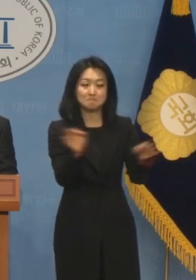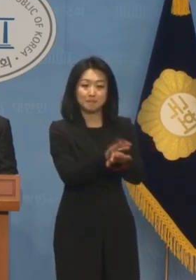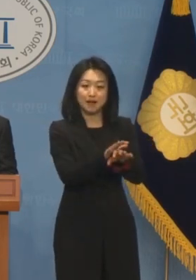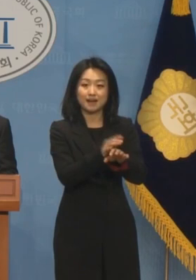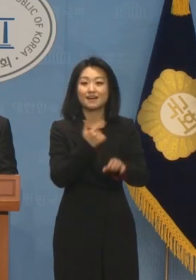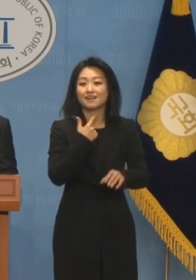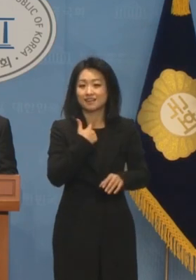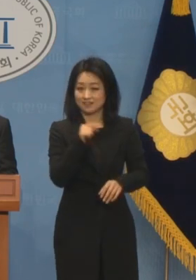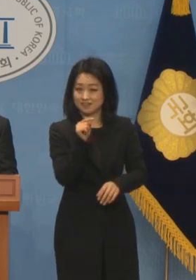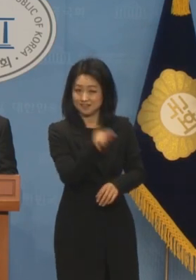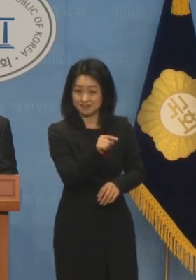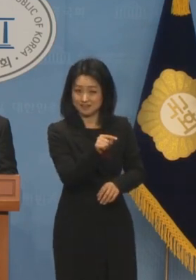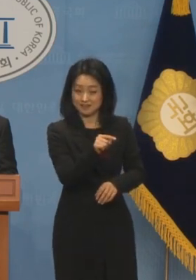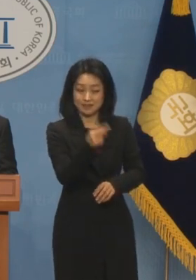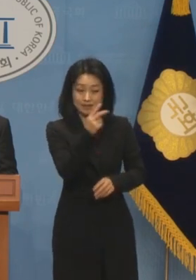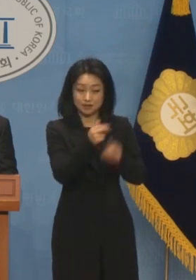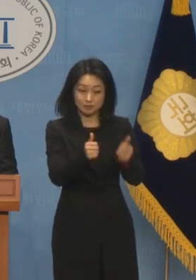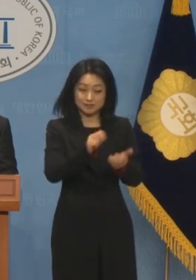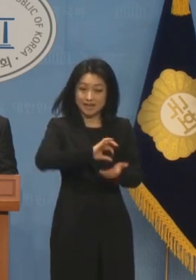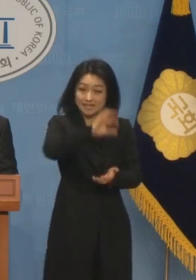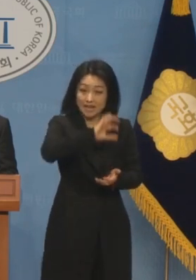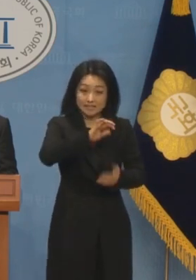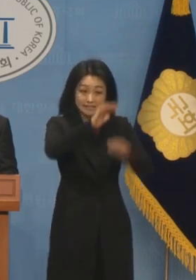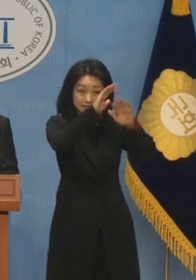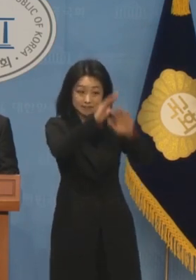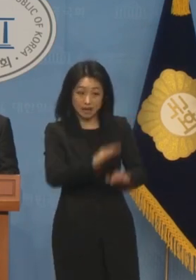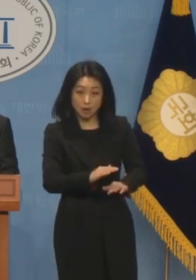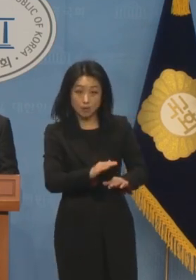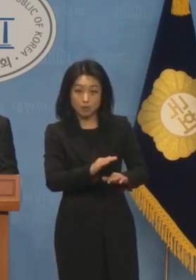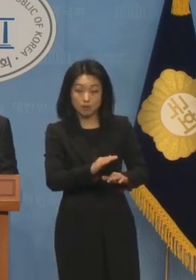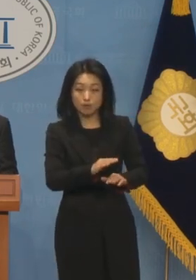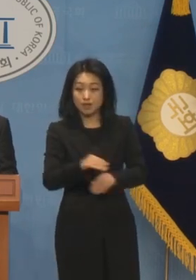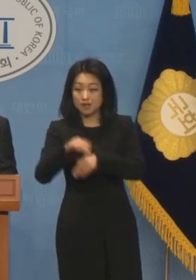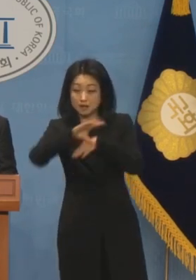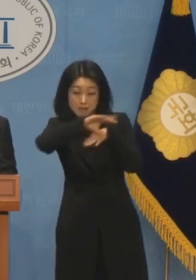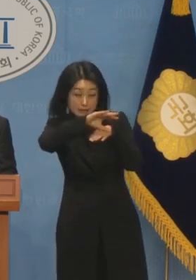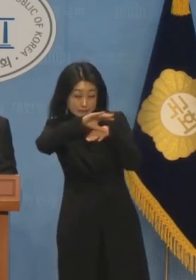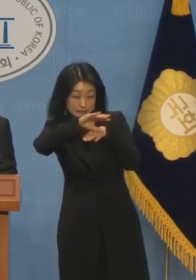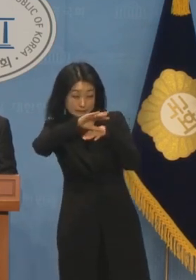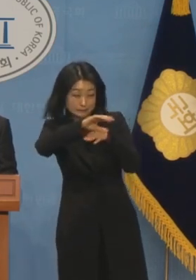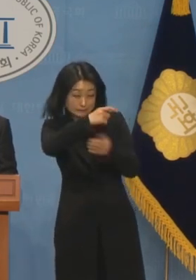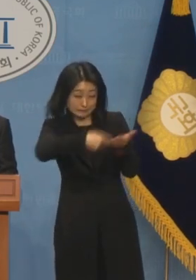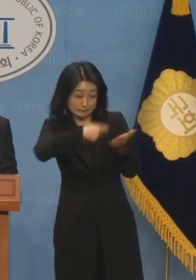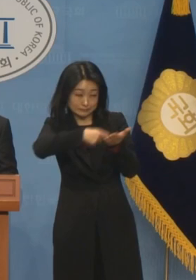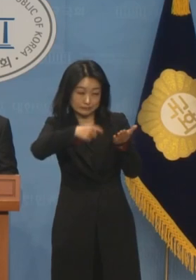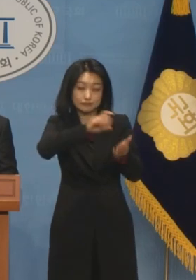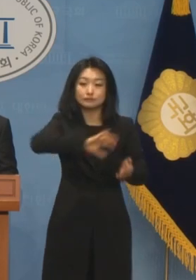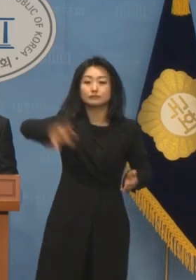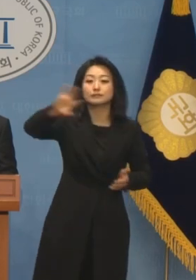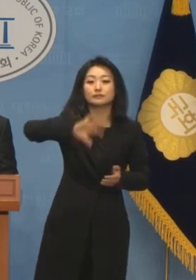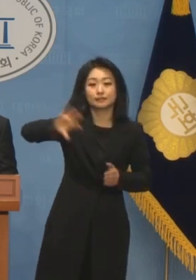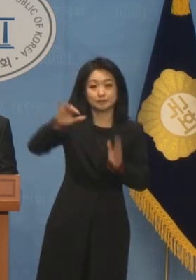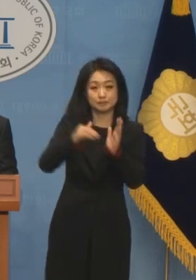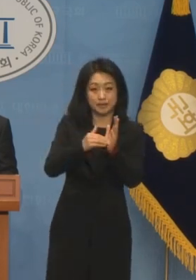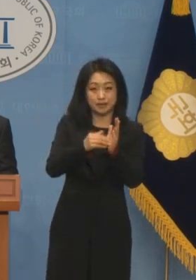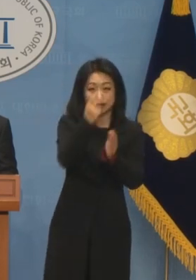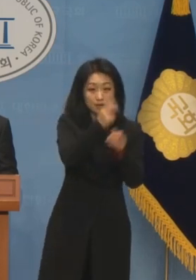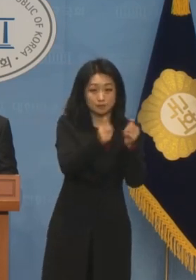실종되었습니다. 검사들의 게시글은 언론에 생중계되다시피 했습니다.